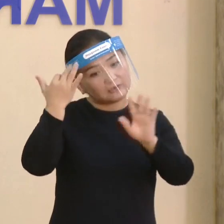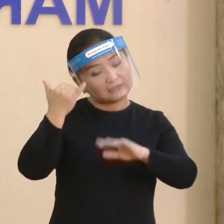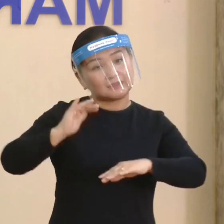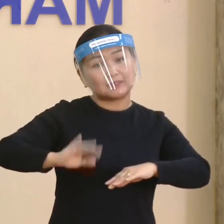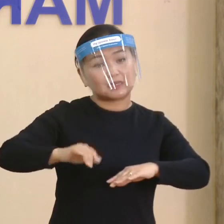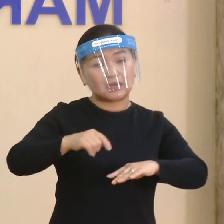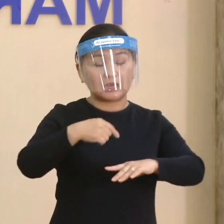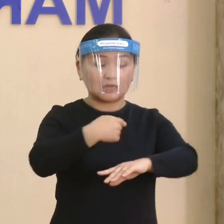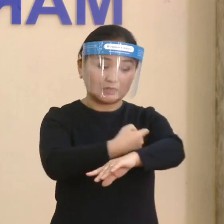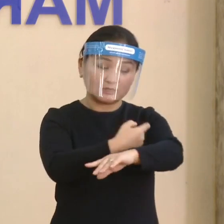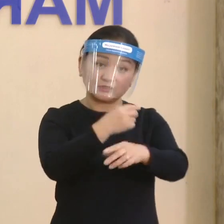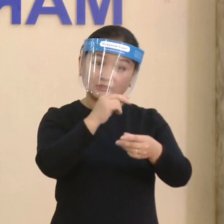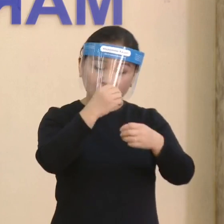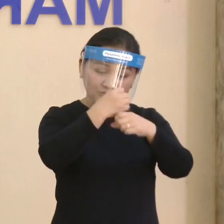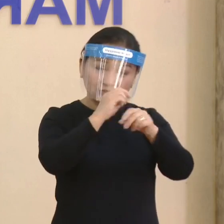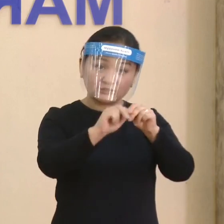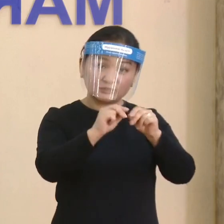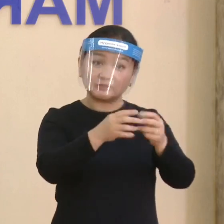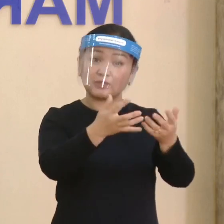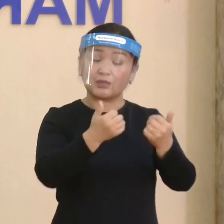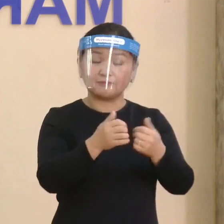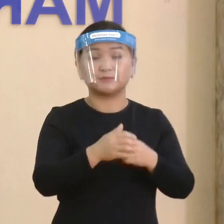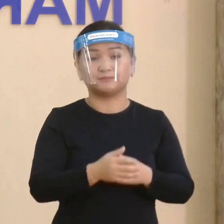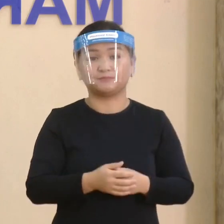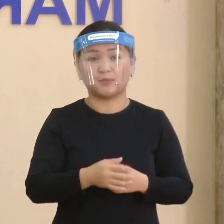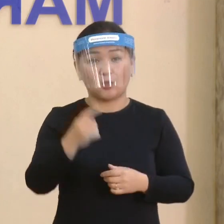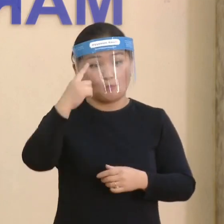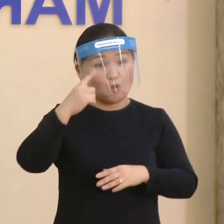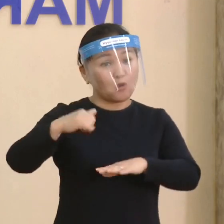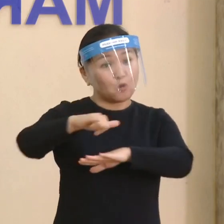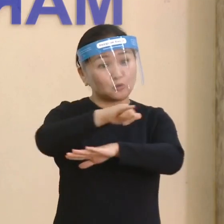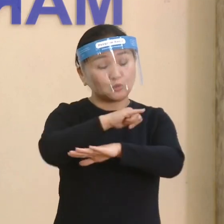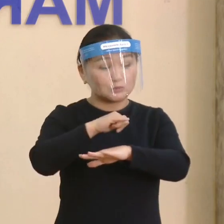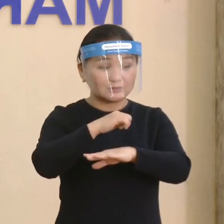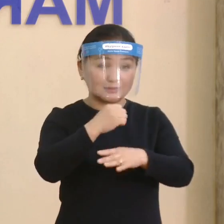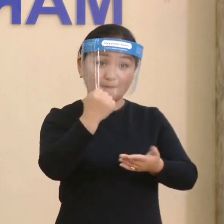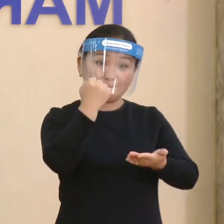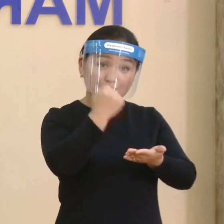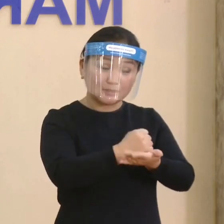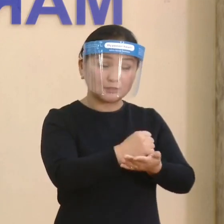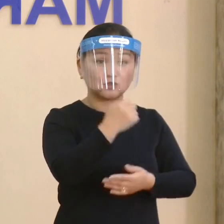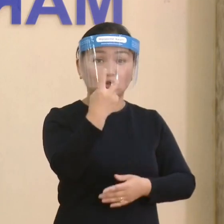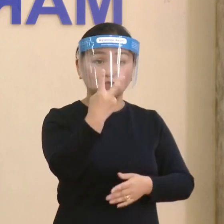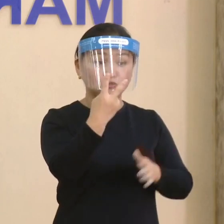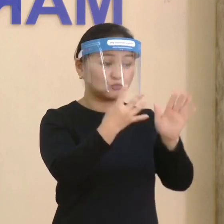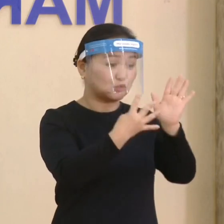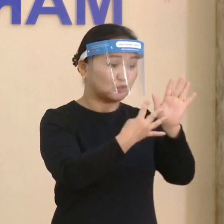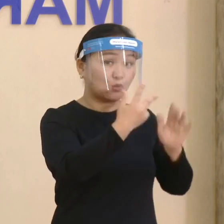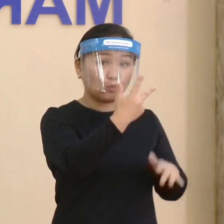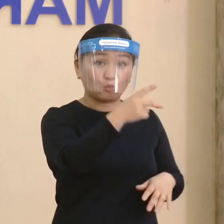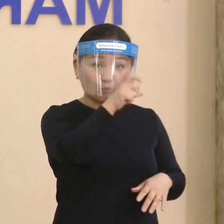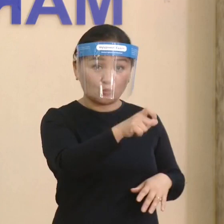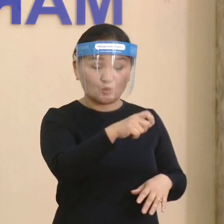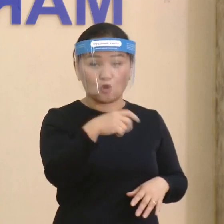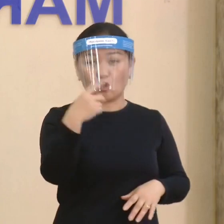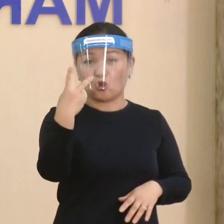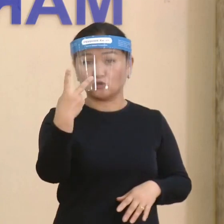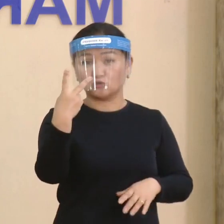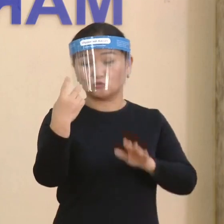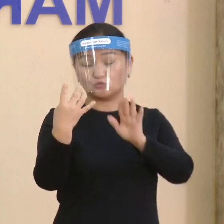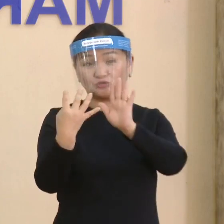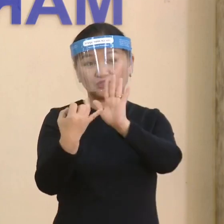За халдвартын клиник ер нь Монгол улсад батлагдсан 293 тохиолдлоос 260 нь эдгэсэн. За эндээс